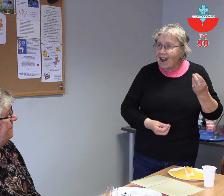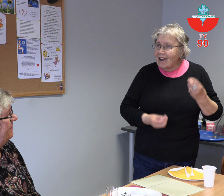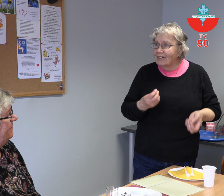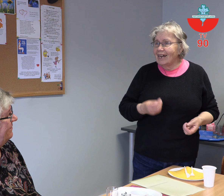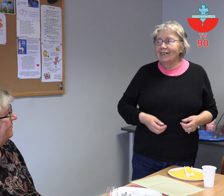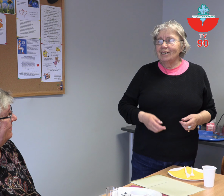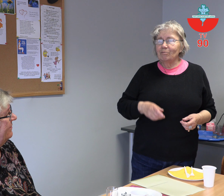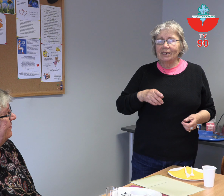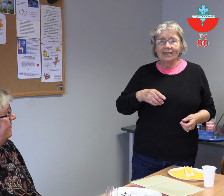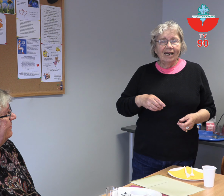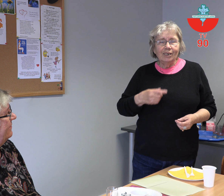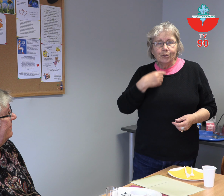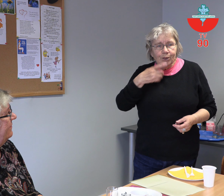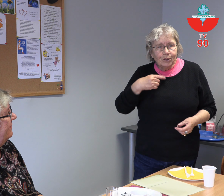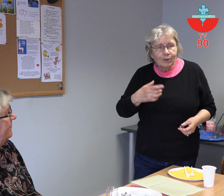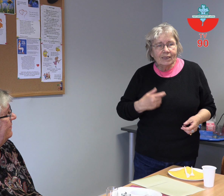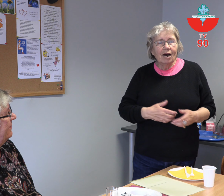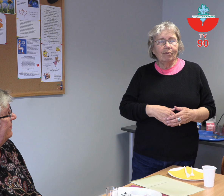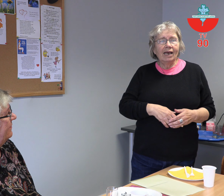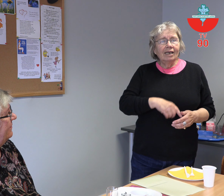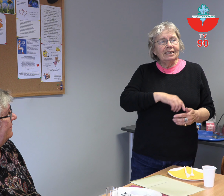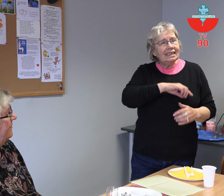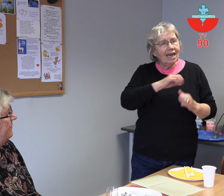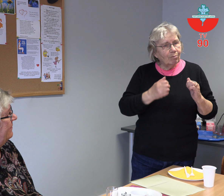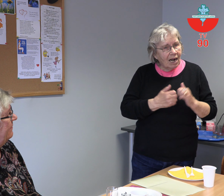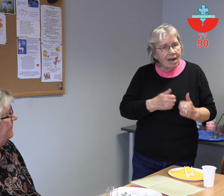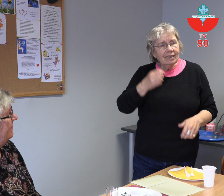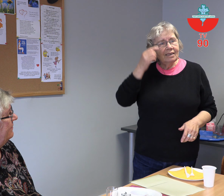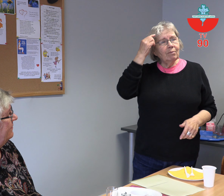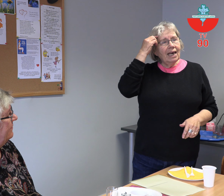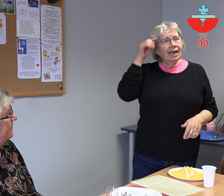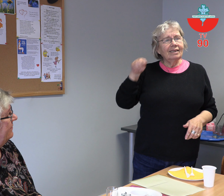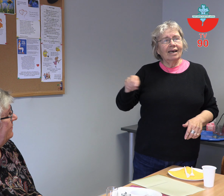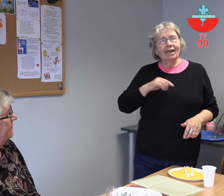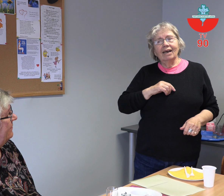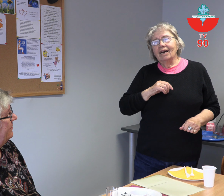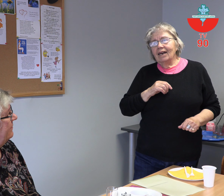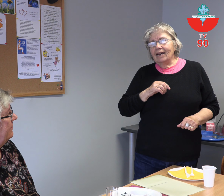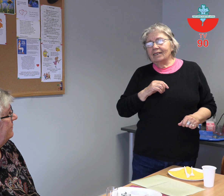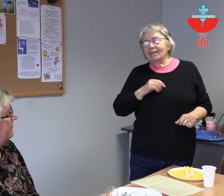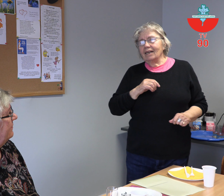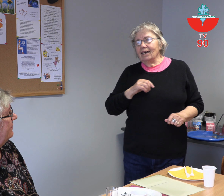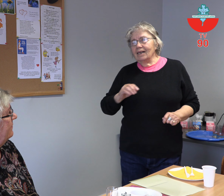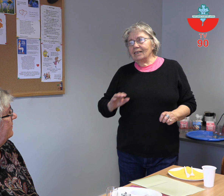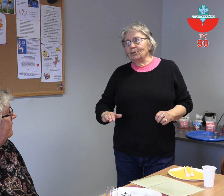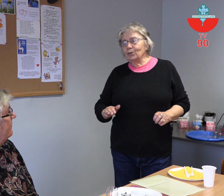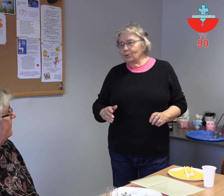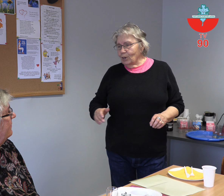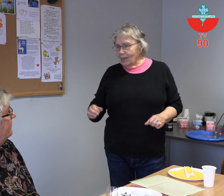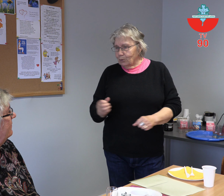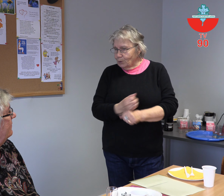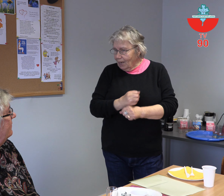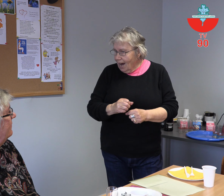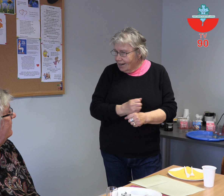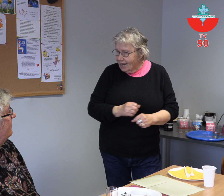snailia tekimme, juttustamme. Siinä maani mielettän, että tytrukko oli